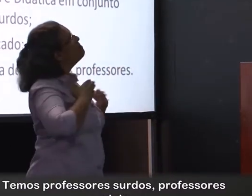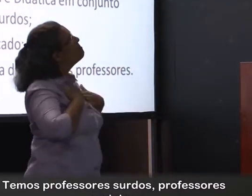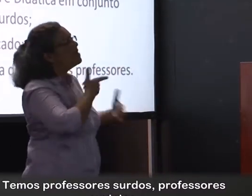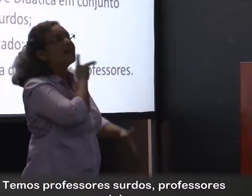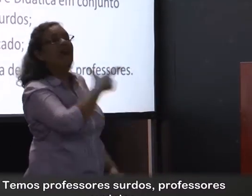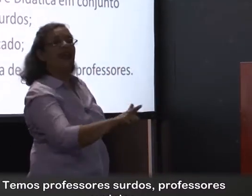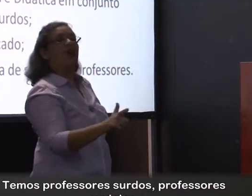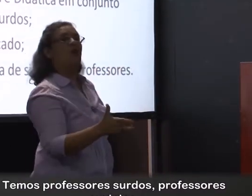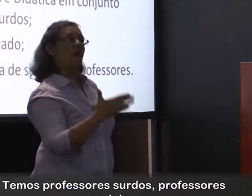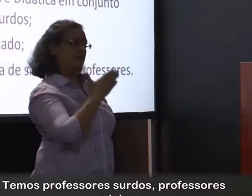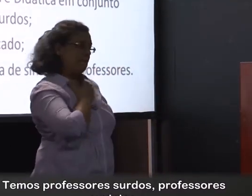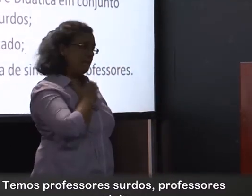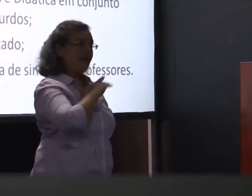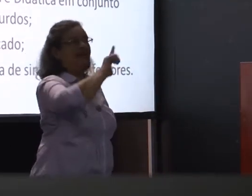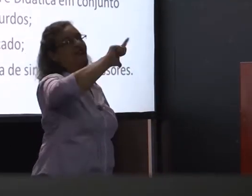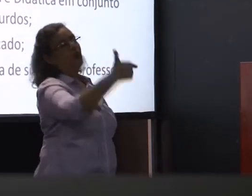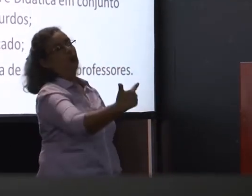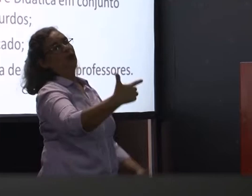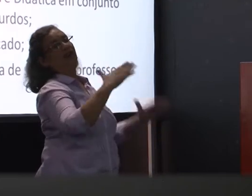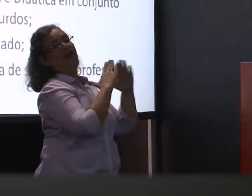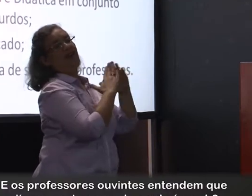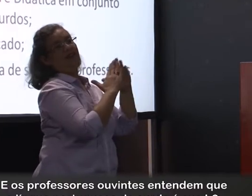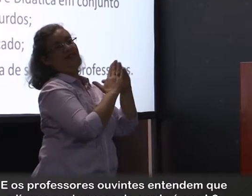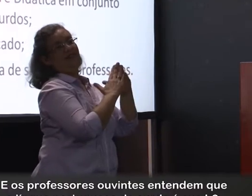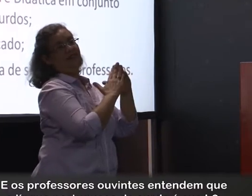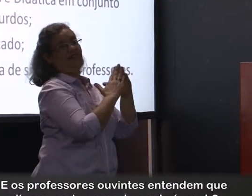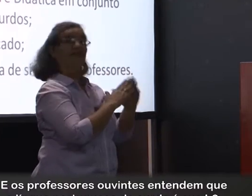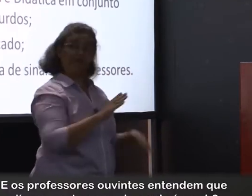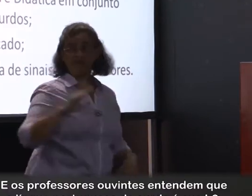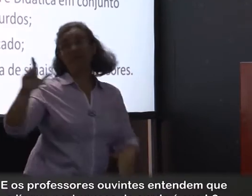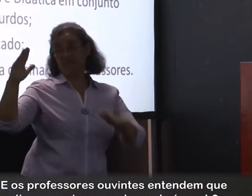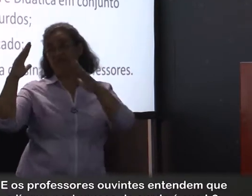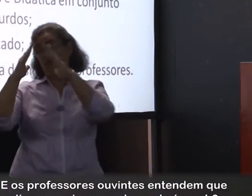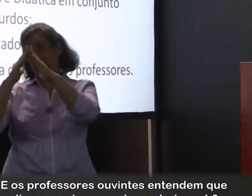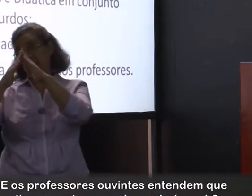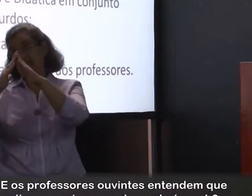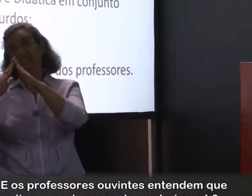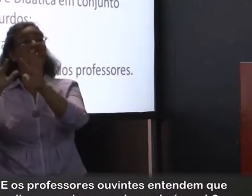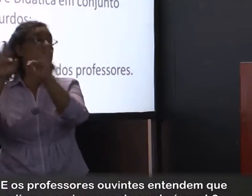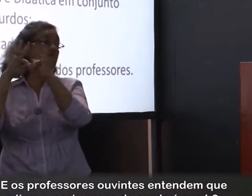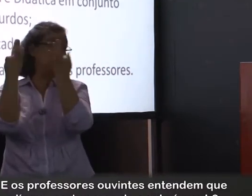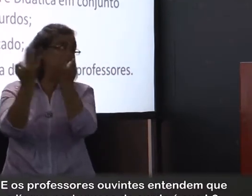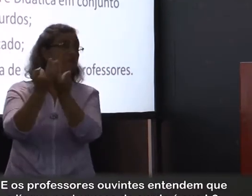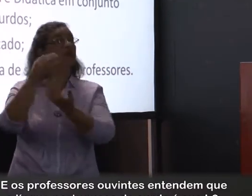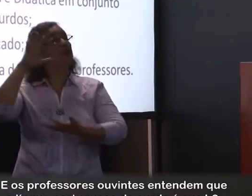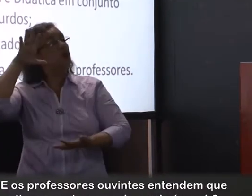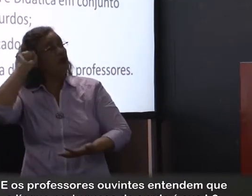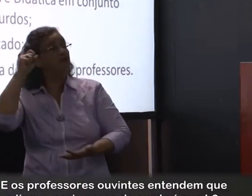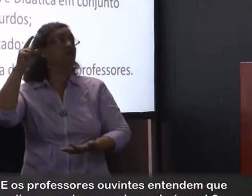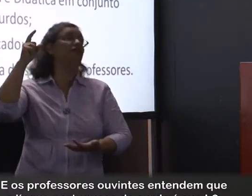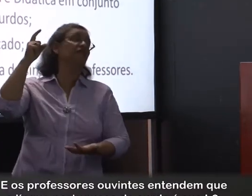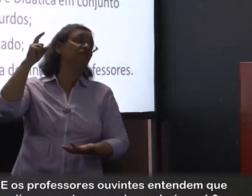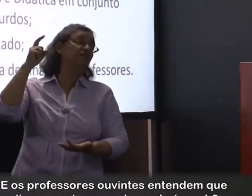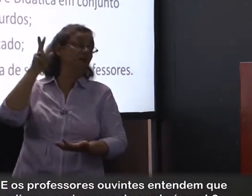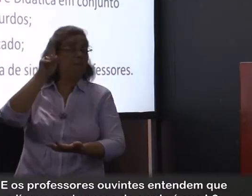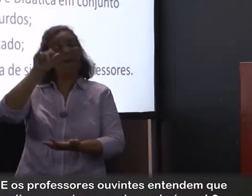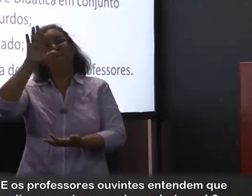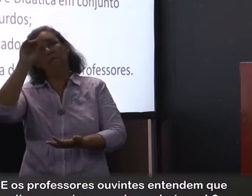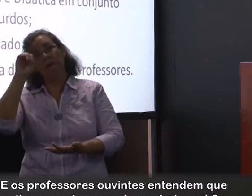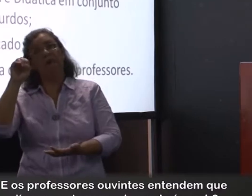professores ouvintes, né? E aí os professores ouvintes entendem que a língua portuguesa é a segunda,